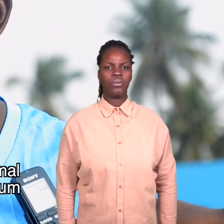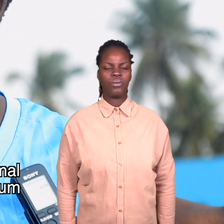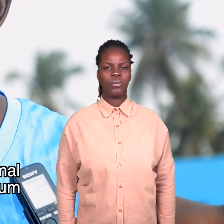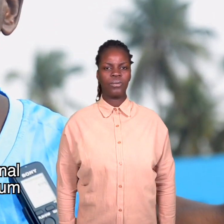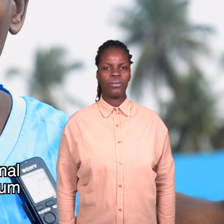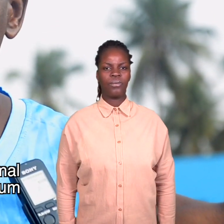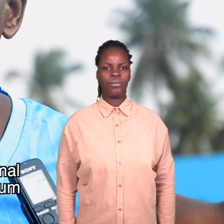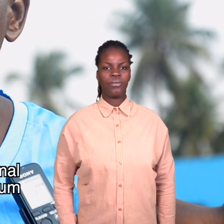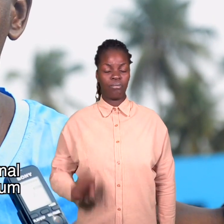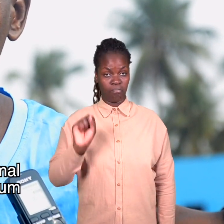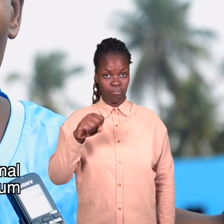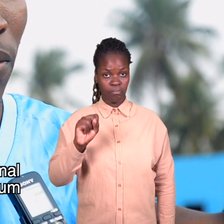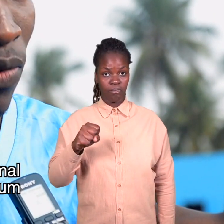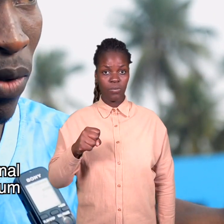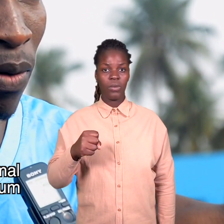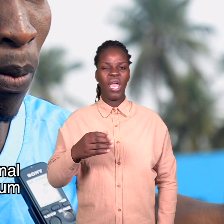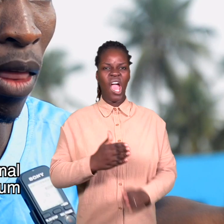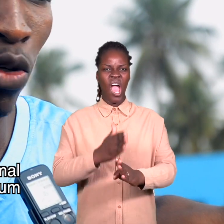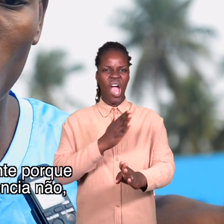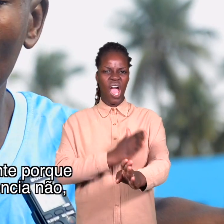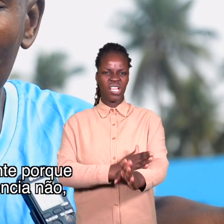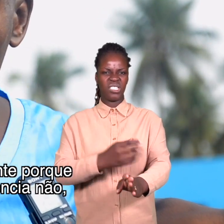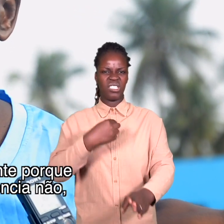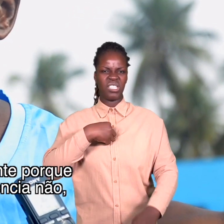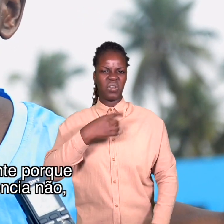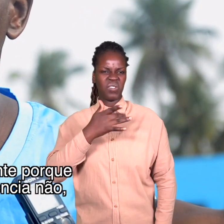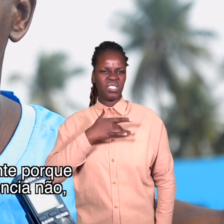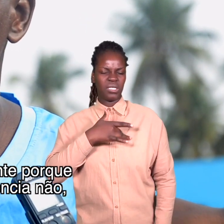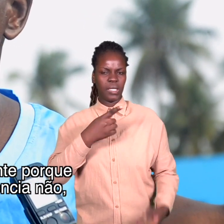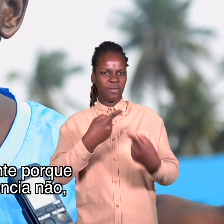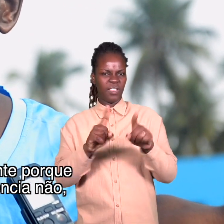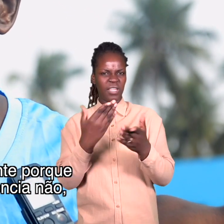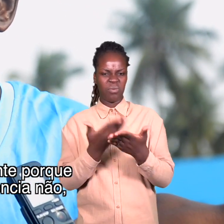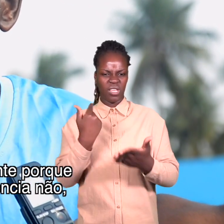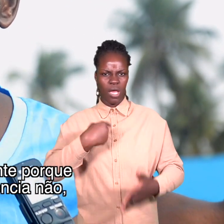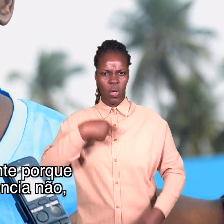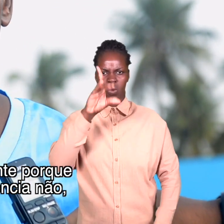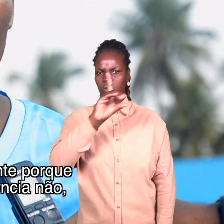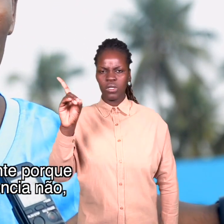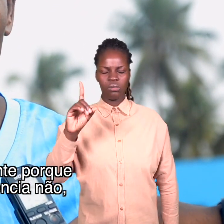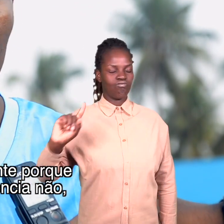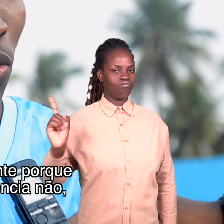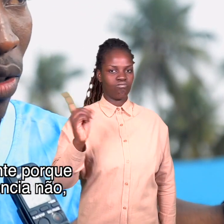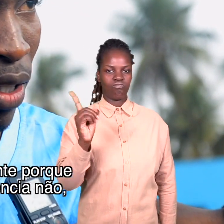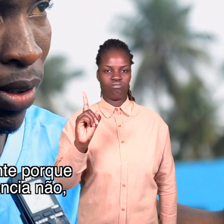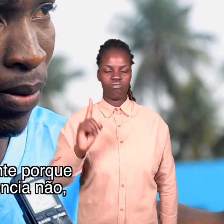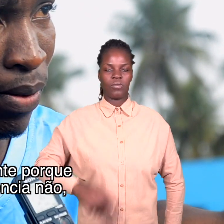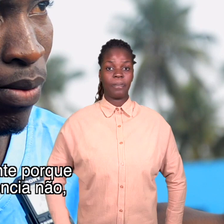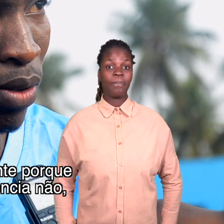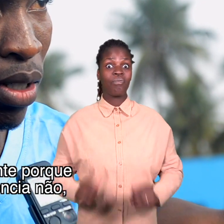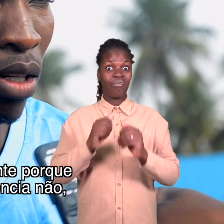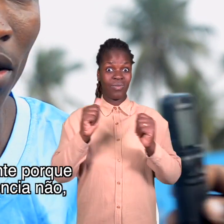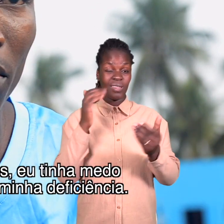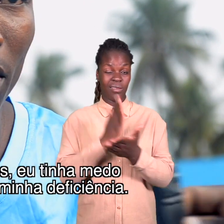como qualquer uma pessoa, sim. Não, nunca me senti assim diferente porque sou deficiente, não. Ainda não me senti